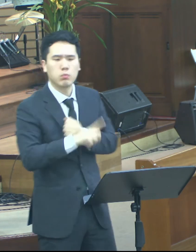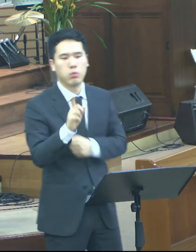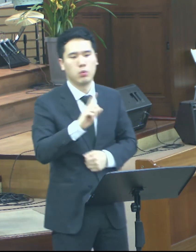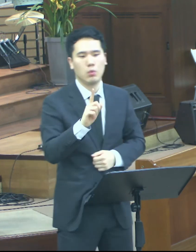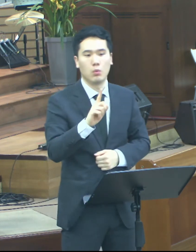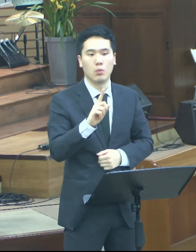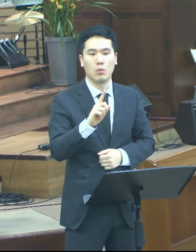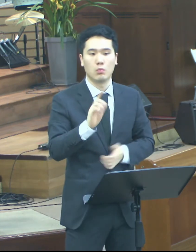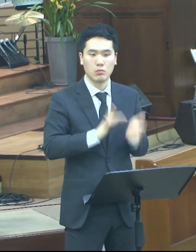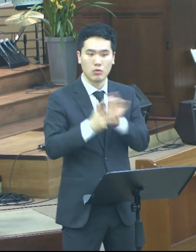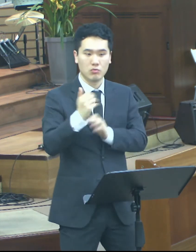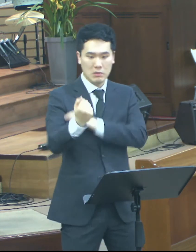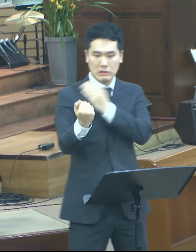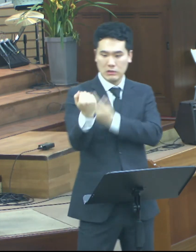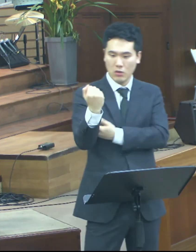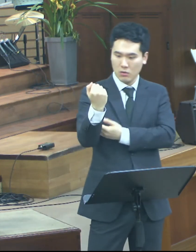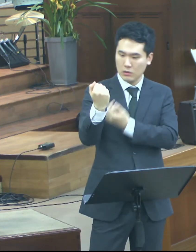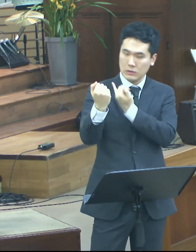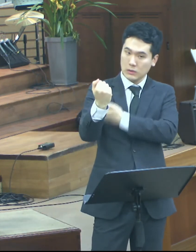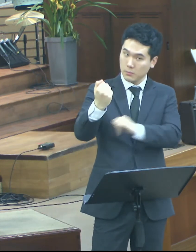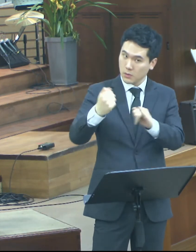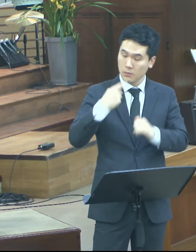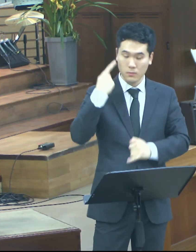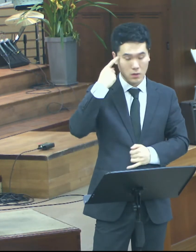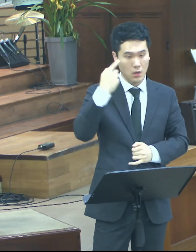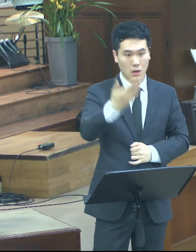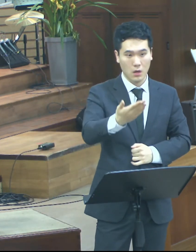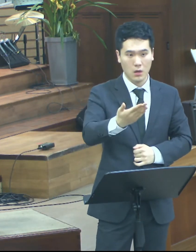저는 이 앞에 예수님께서